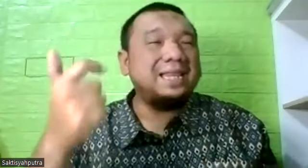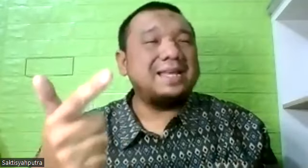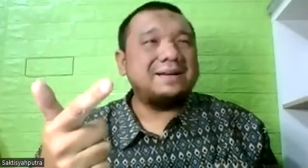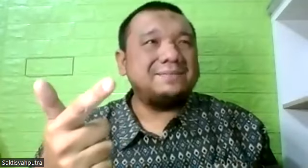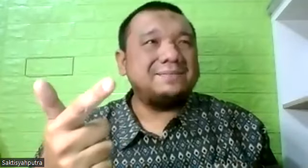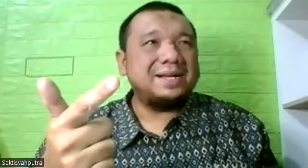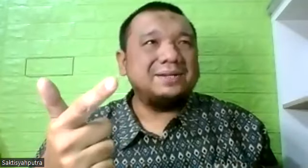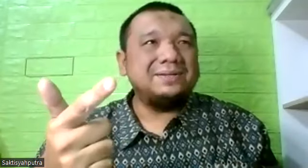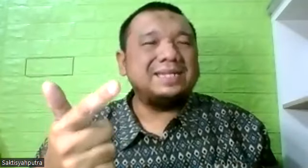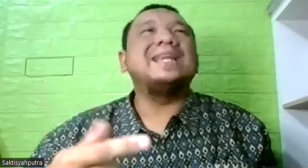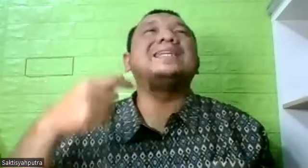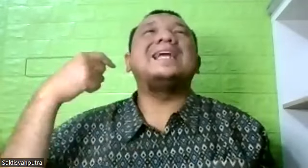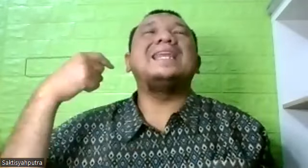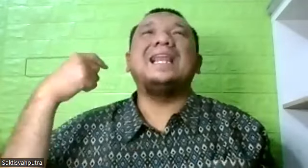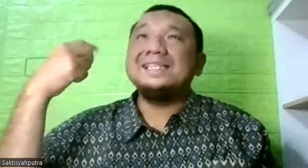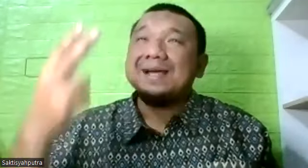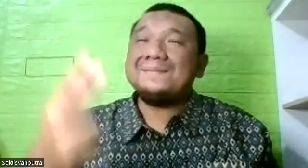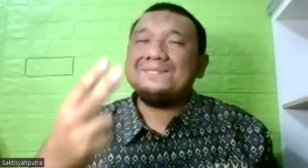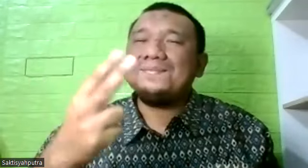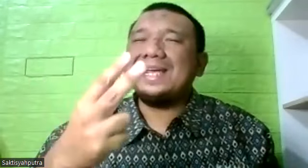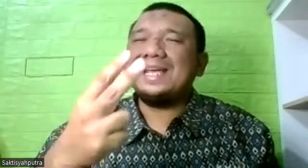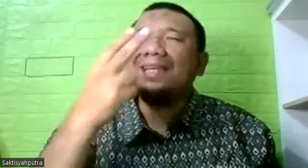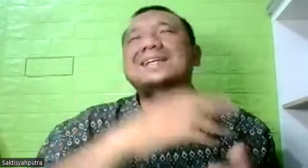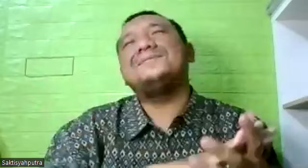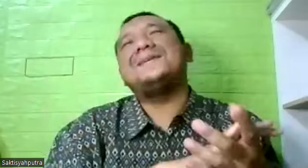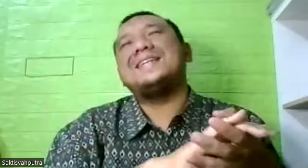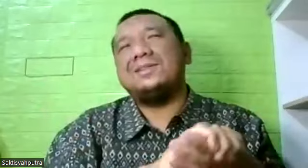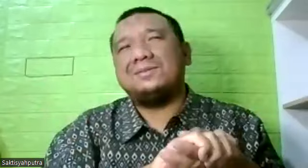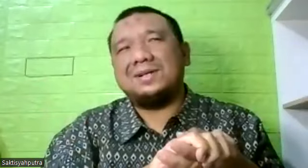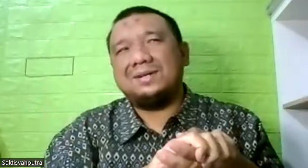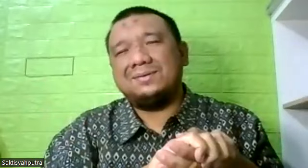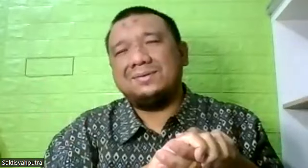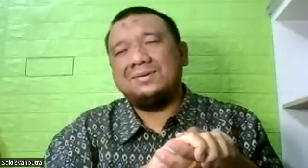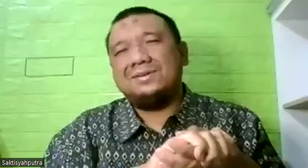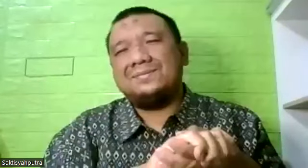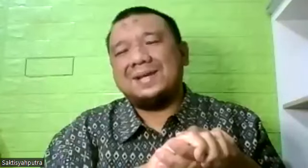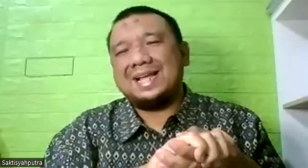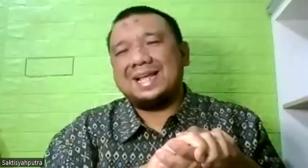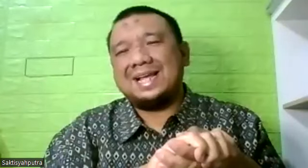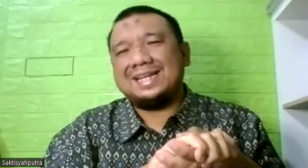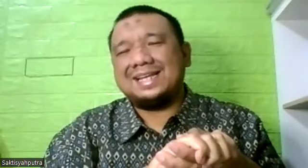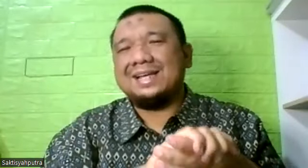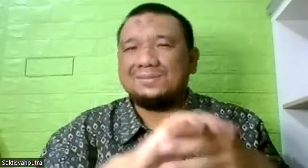dan yang ketiga adalah sampai kita lupa cara untuk maka kita harus bersyukur